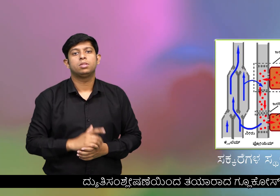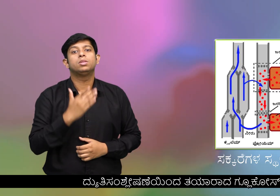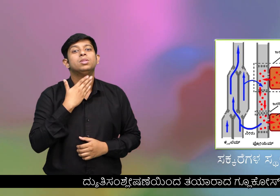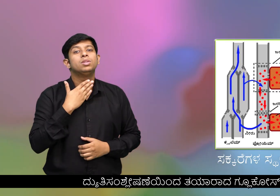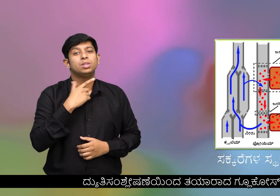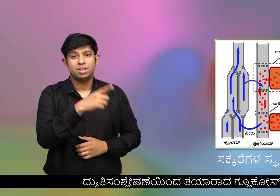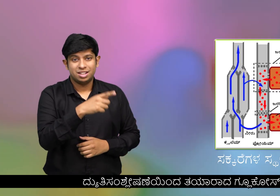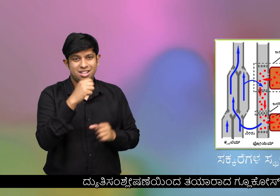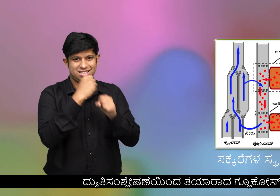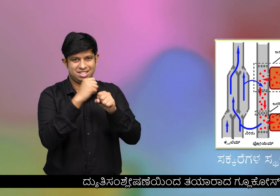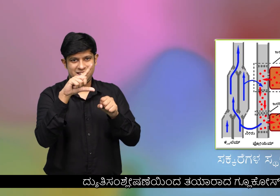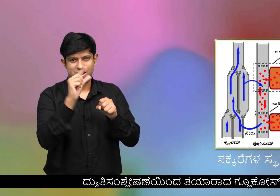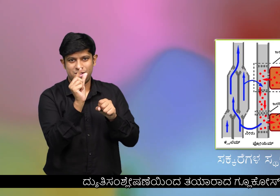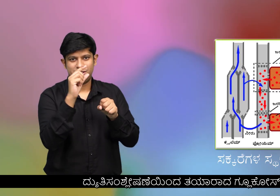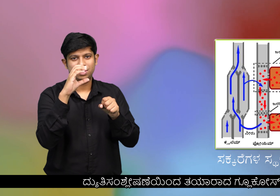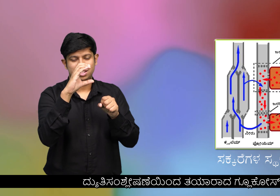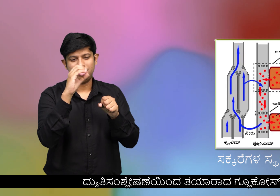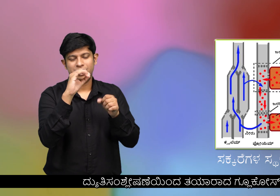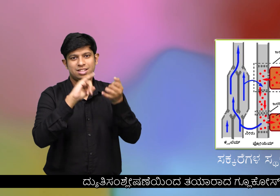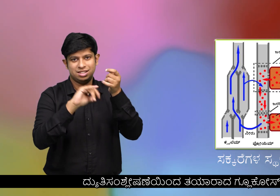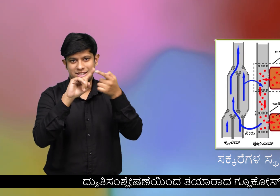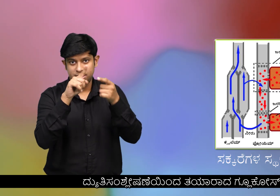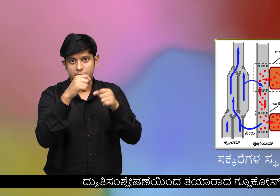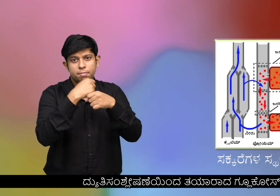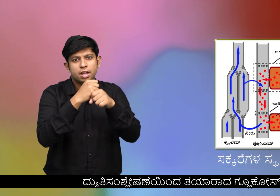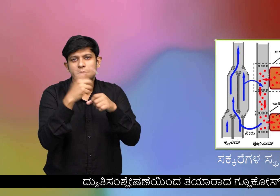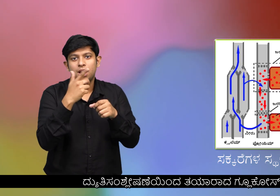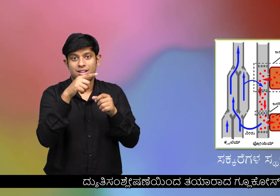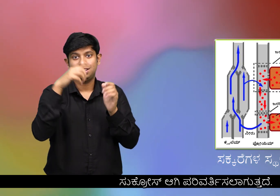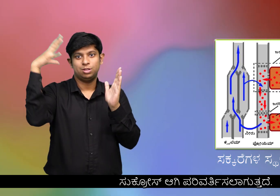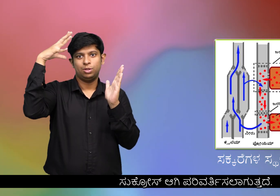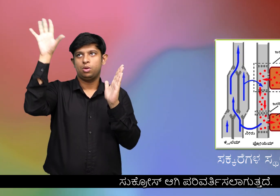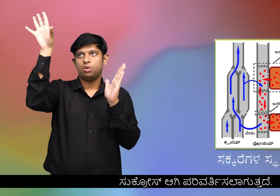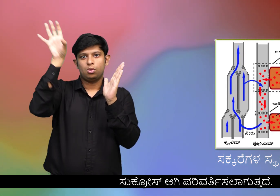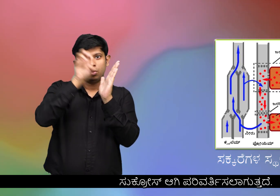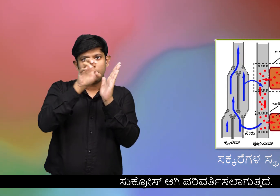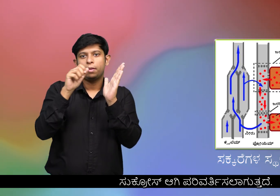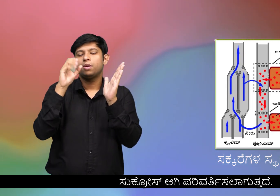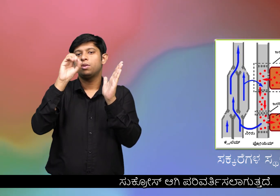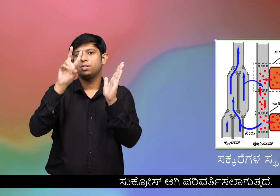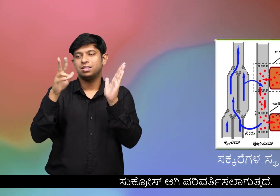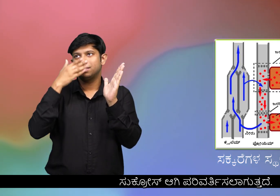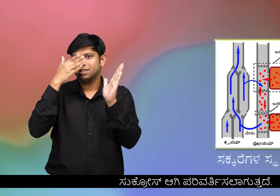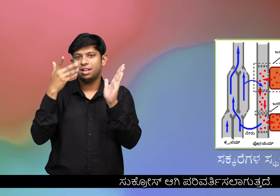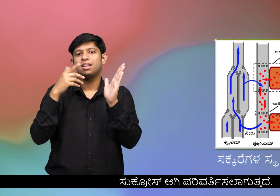ದ್ಯುತಿ ಸಂಶ್ಲೇಷಣೆಯಿಂದ ತಯಾರಾದ ಗ್ಲೂಕೋಸ್ ಅನ್ನು ಸುಕ್ರೋಸ್ ಆಗಿ